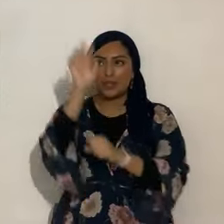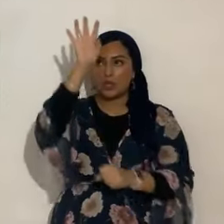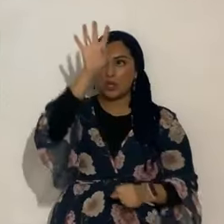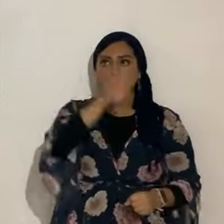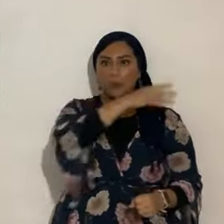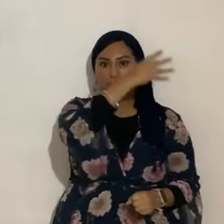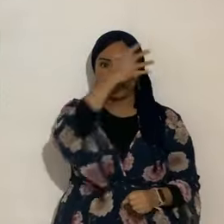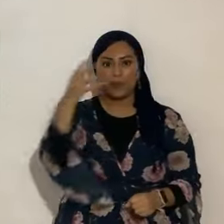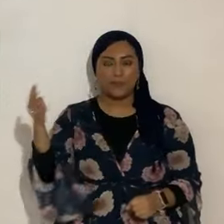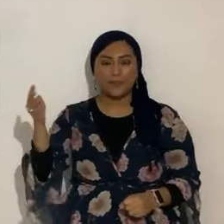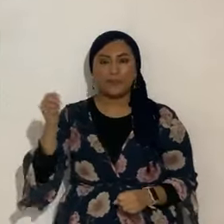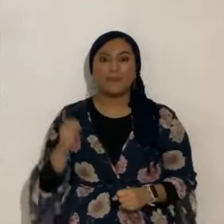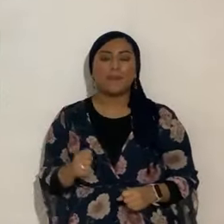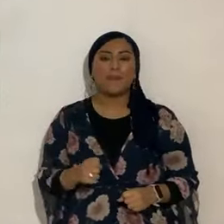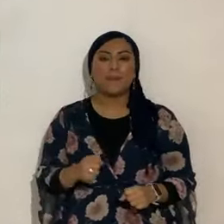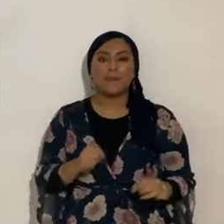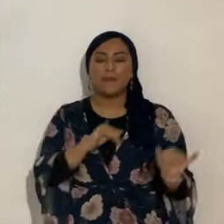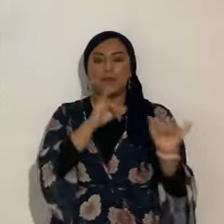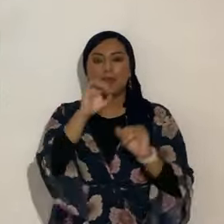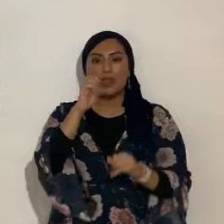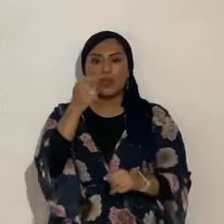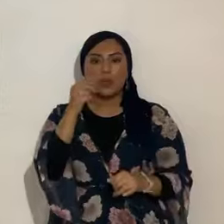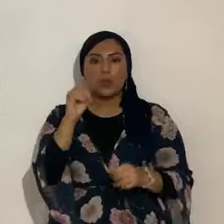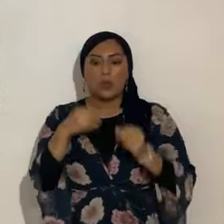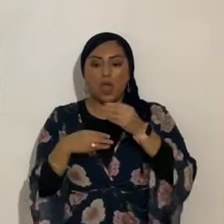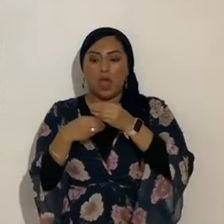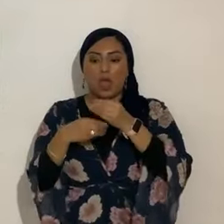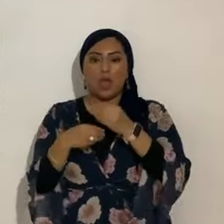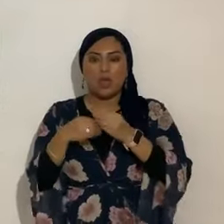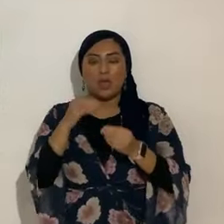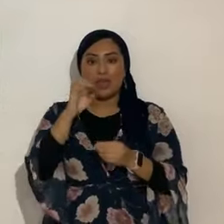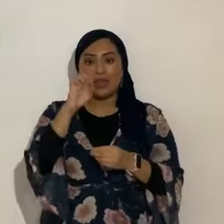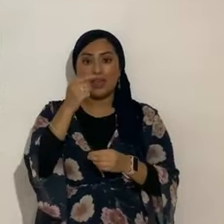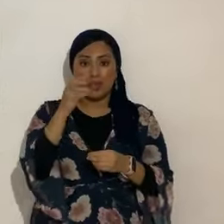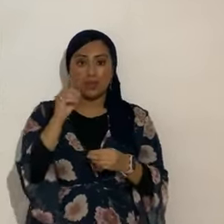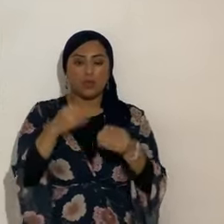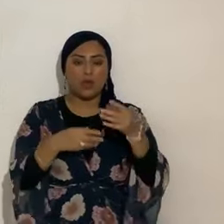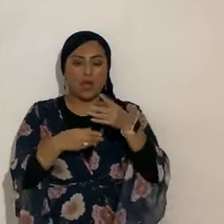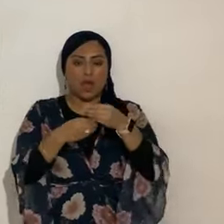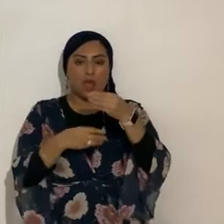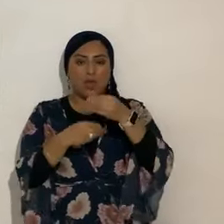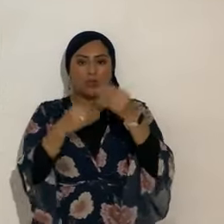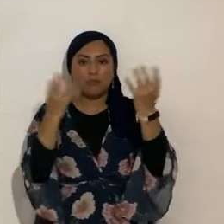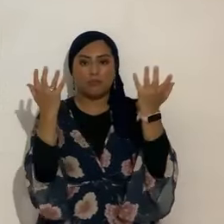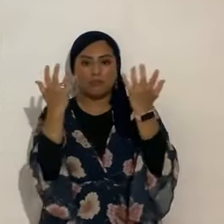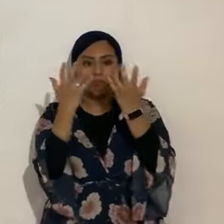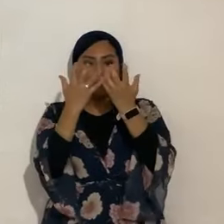¿sí? Teje el ego, porque el ego se va tejiendo, se va